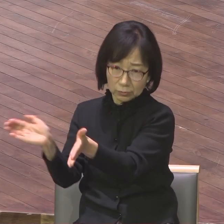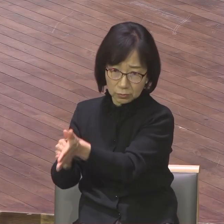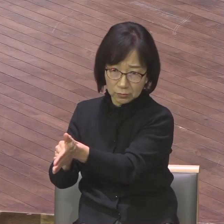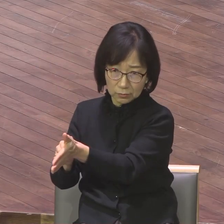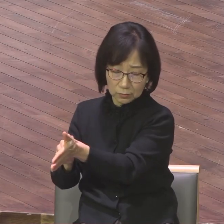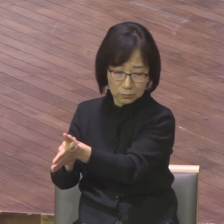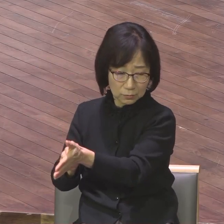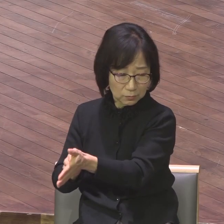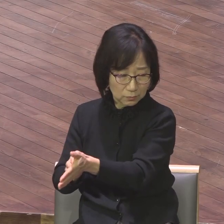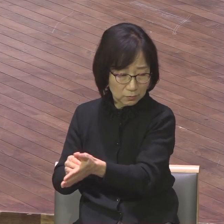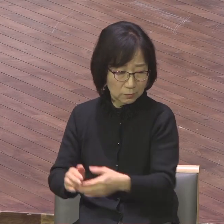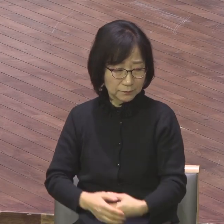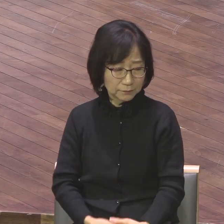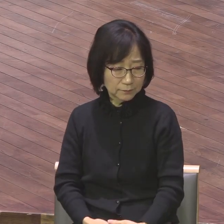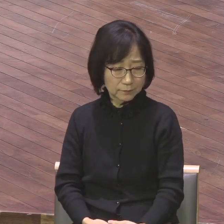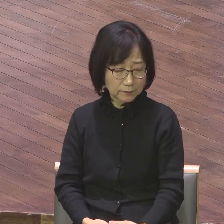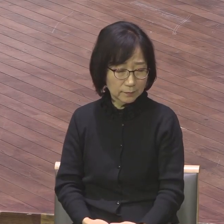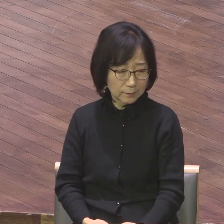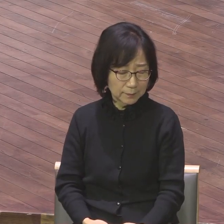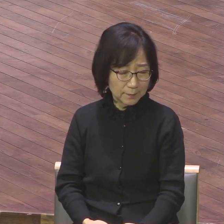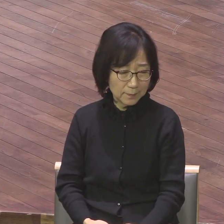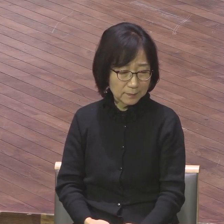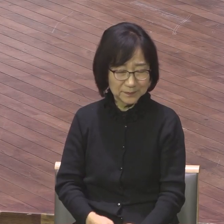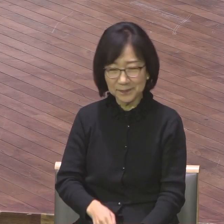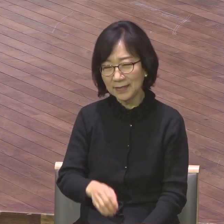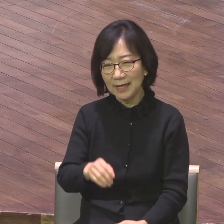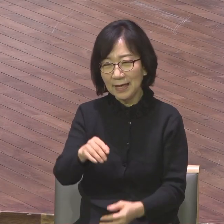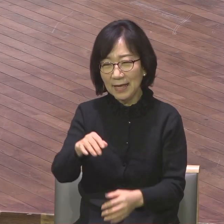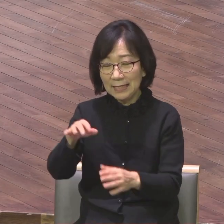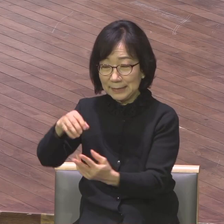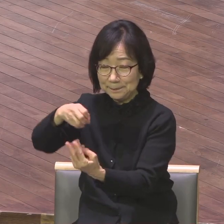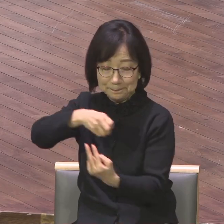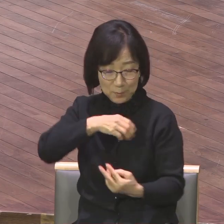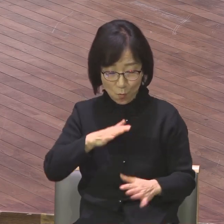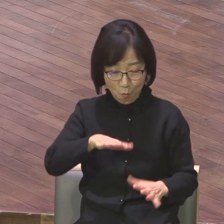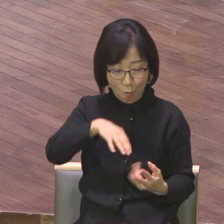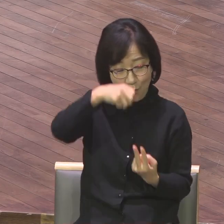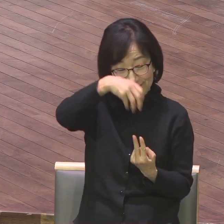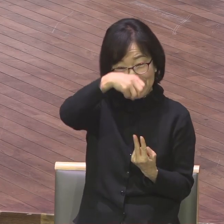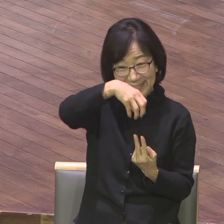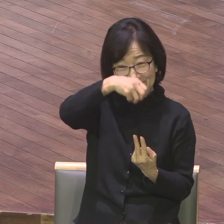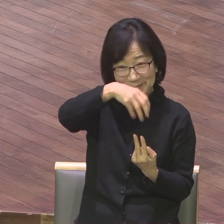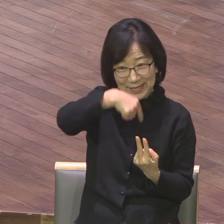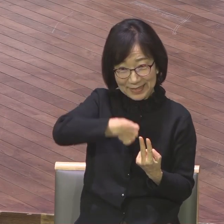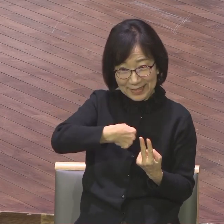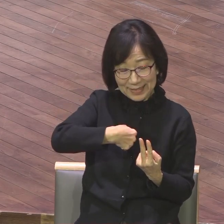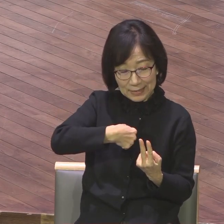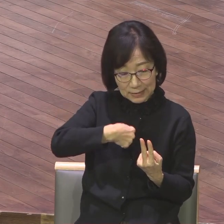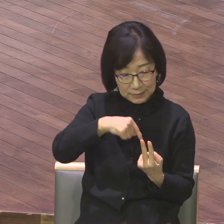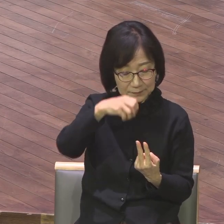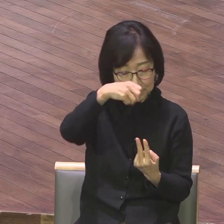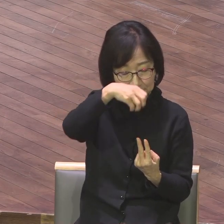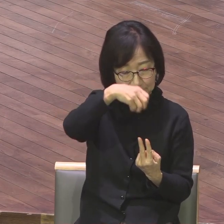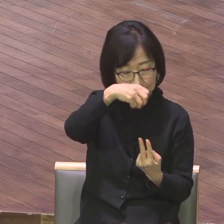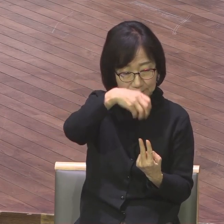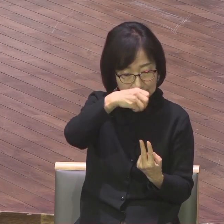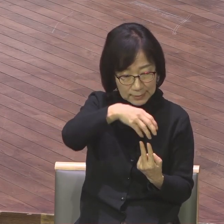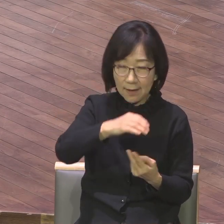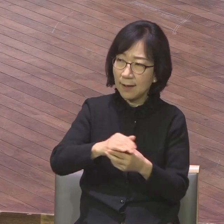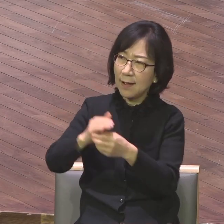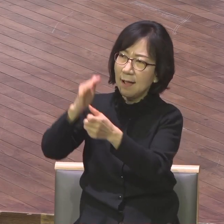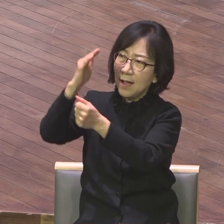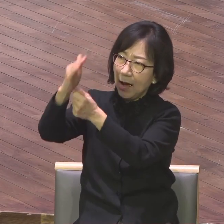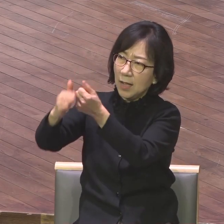수 없느니라. 자, 무슨 말입니까? 세례 요한은 하나님의 절대 주권을